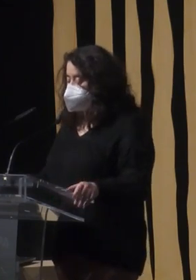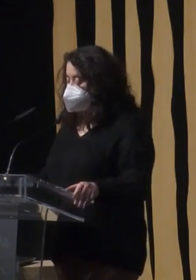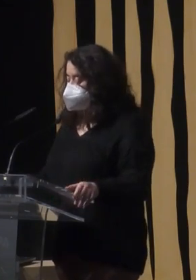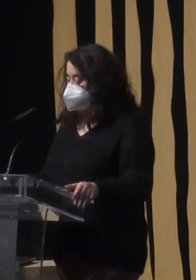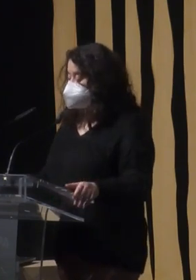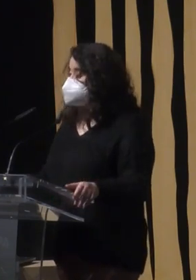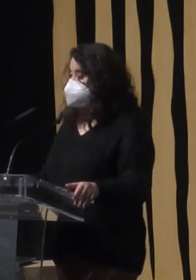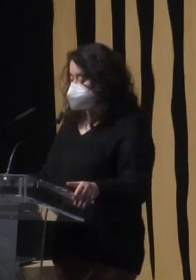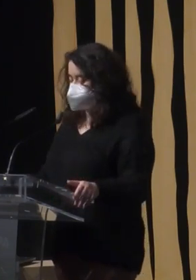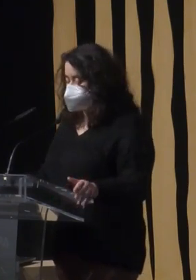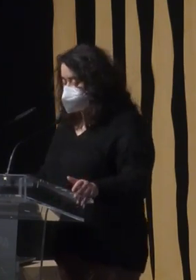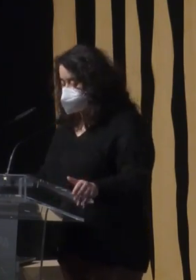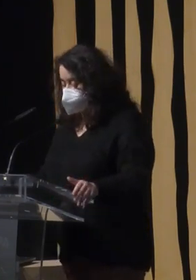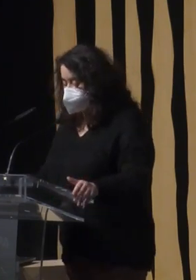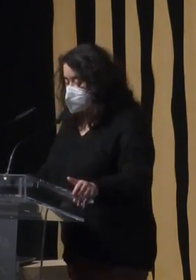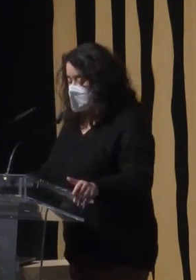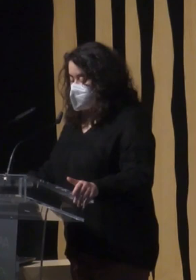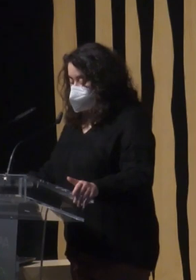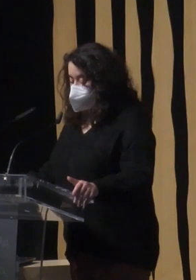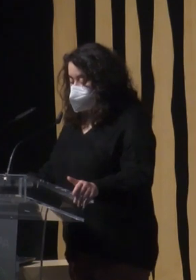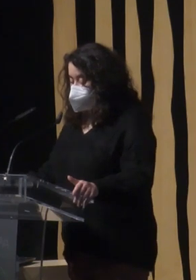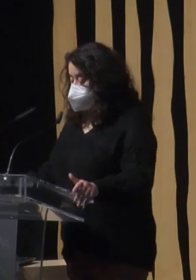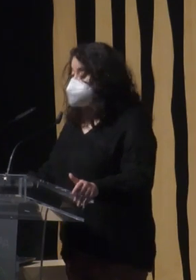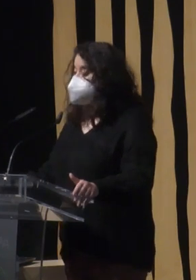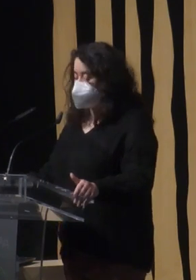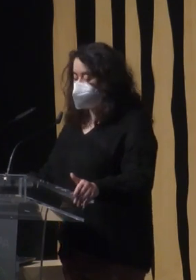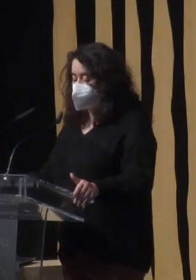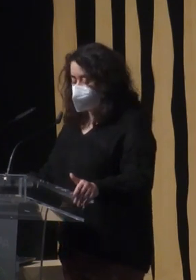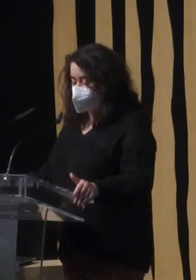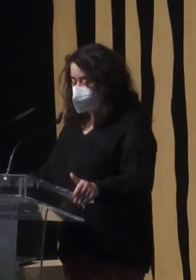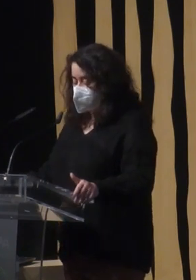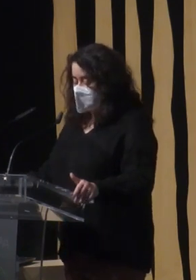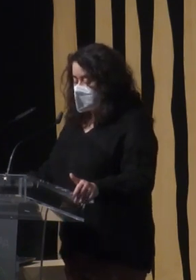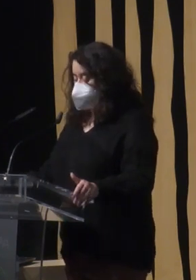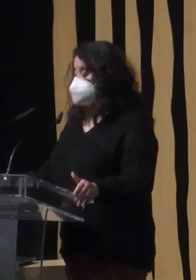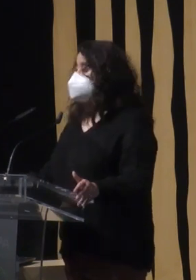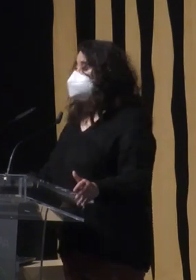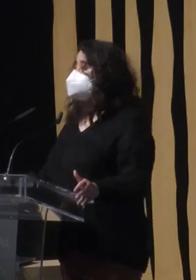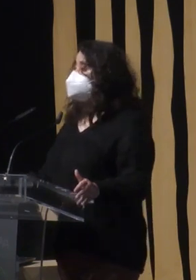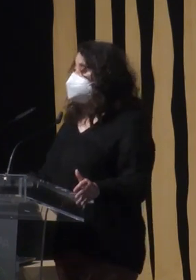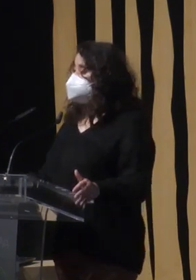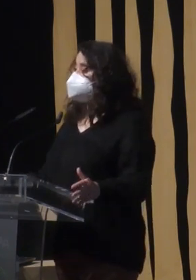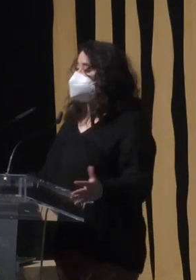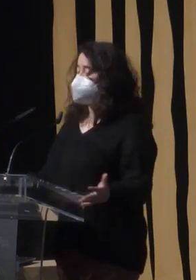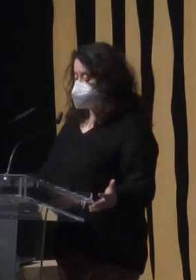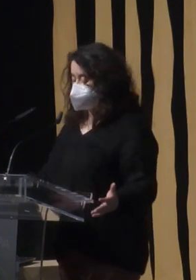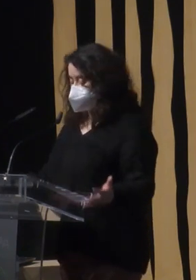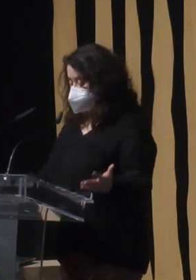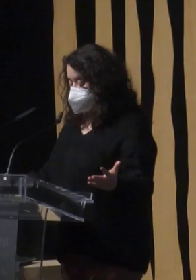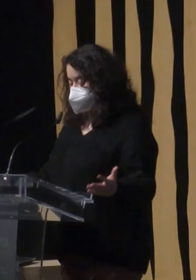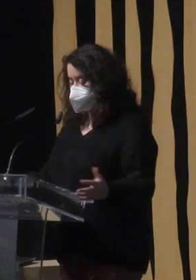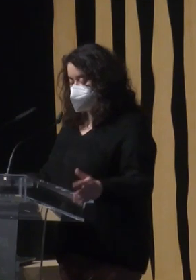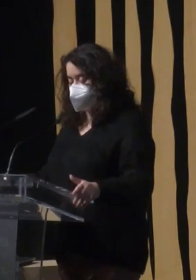como a 5 escuelas infantiles de Vitoria-Gasteiz, formando una única red. La participación es en torno